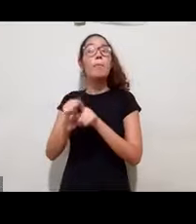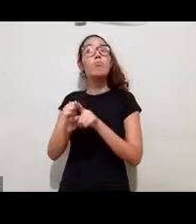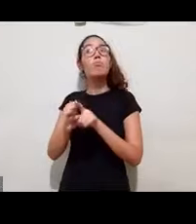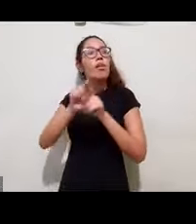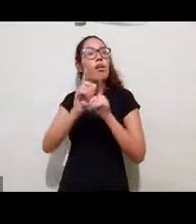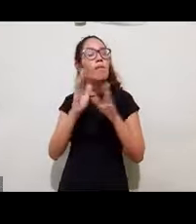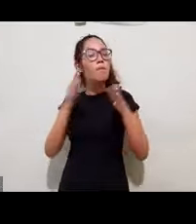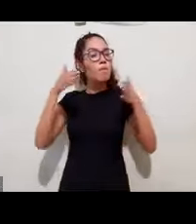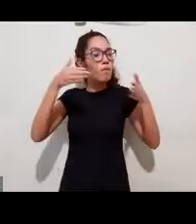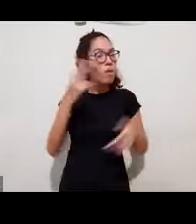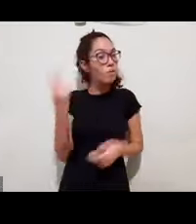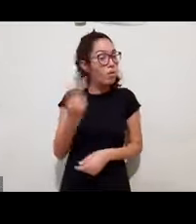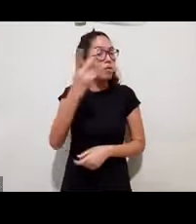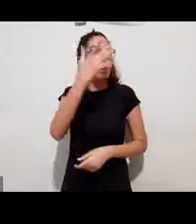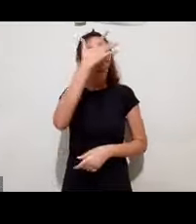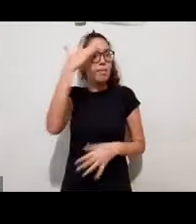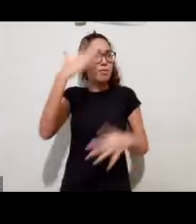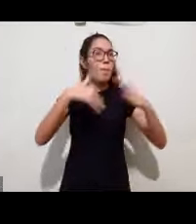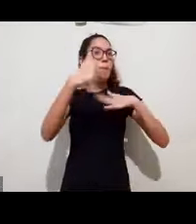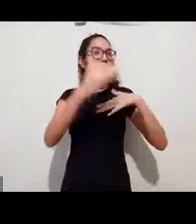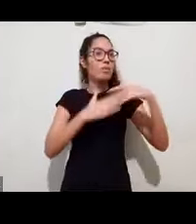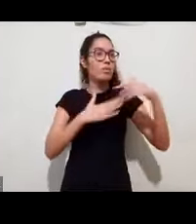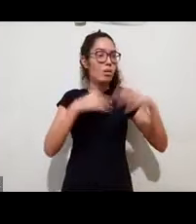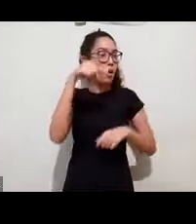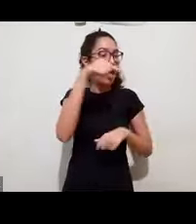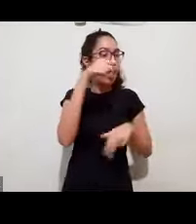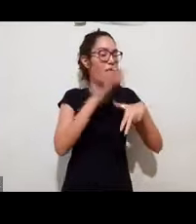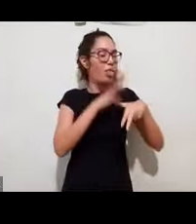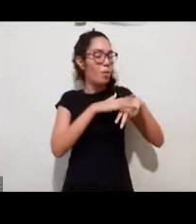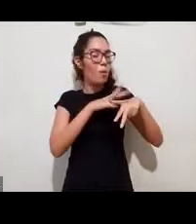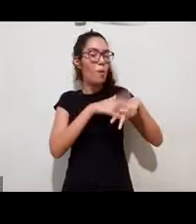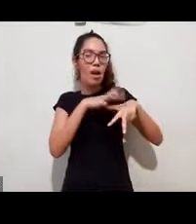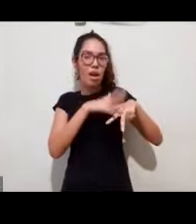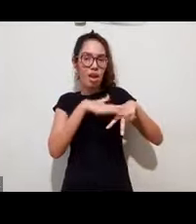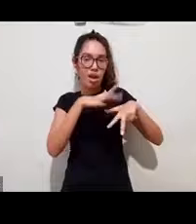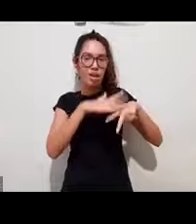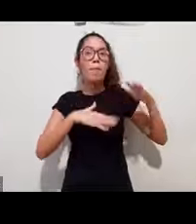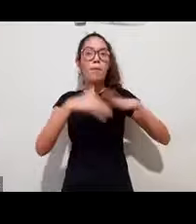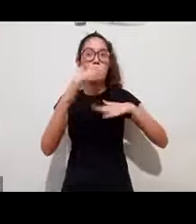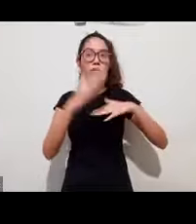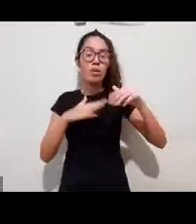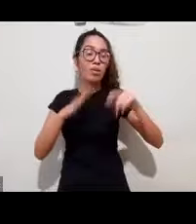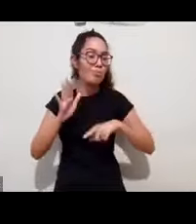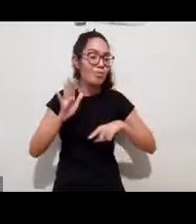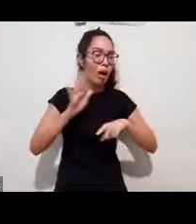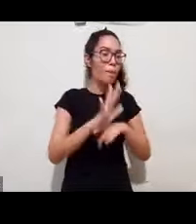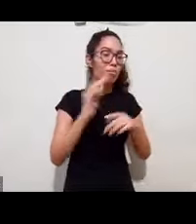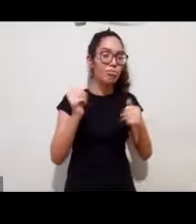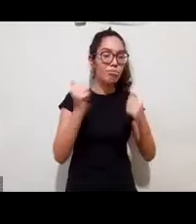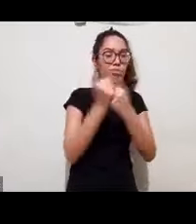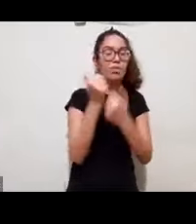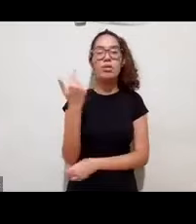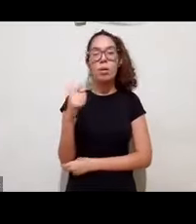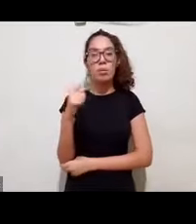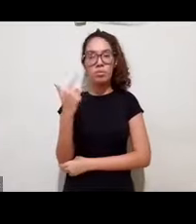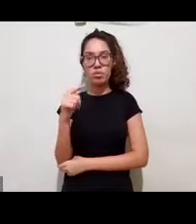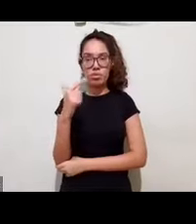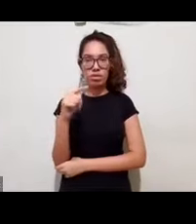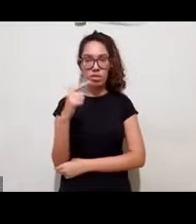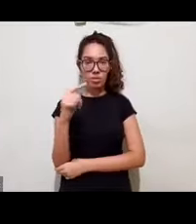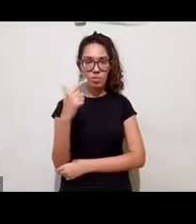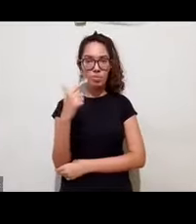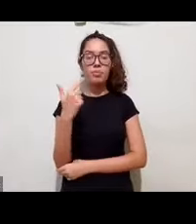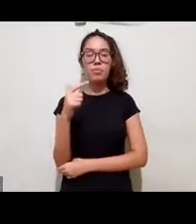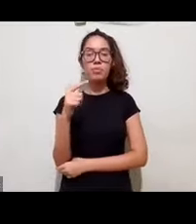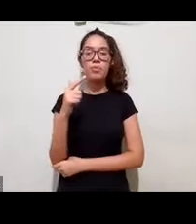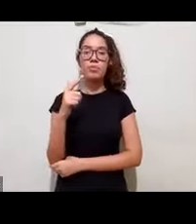não têm dado conta, que têm adoecido, né, e não têm dado conta. Os profissionais precisam de apoio, tanto no sentido de valorização do trabalho, como do apoio de